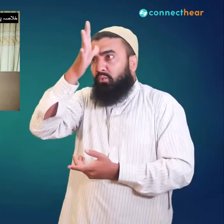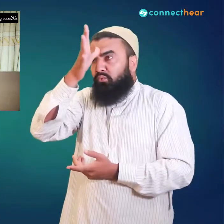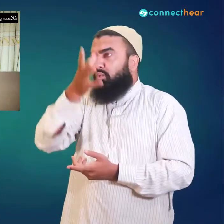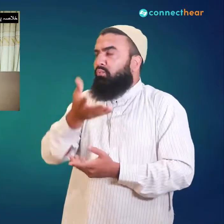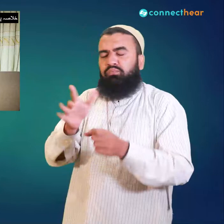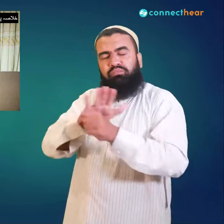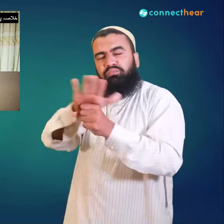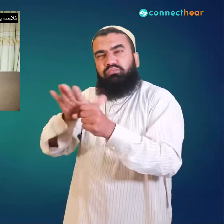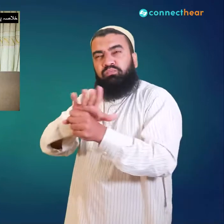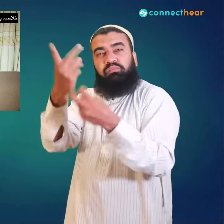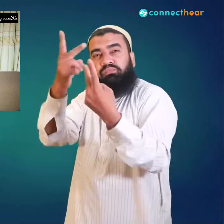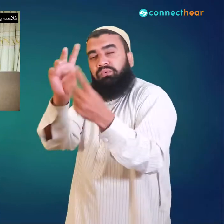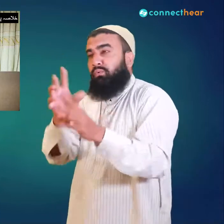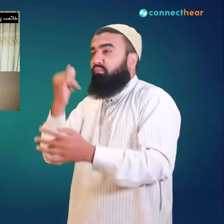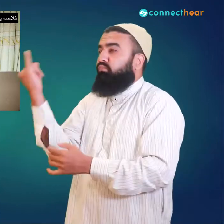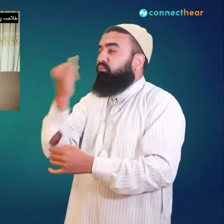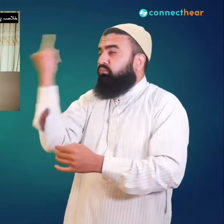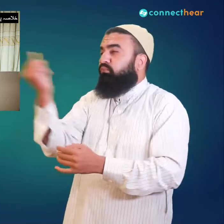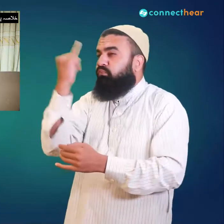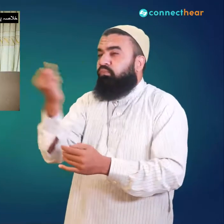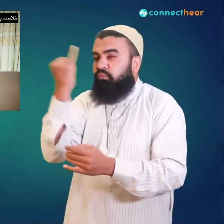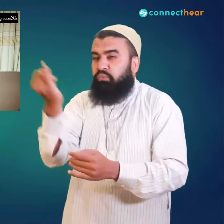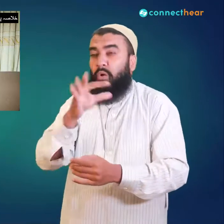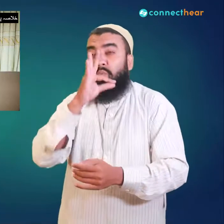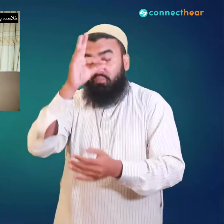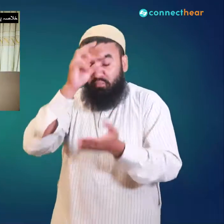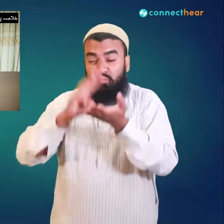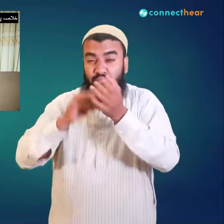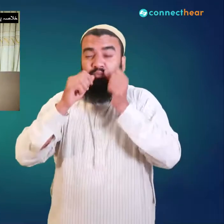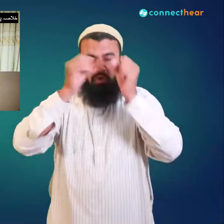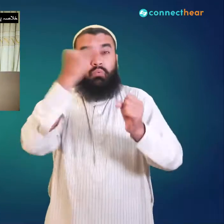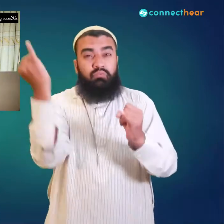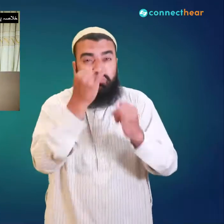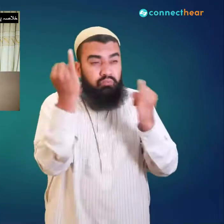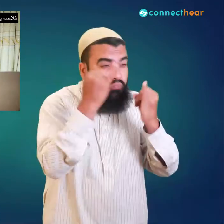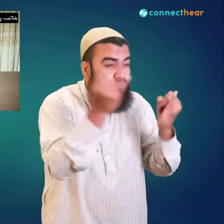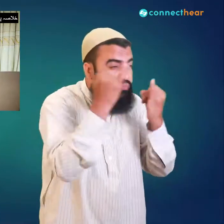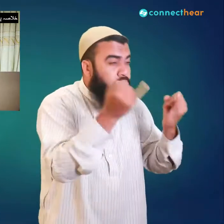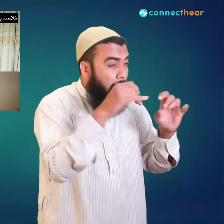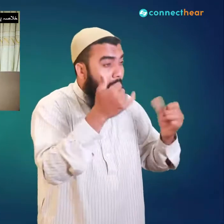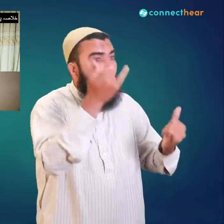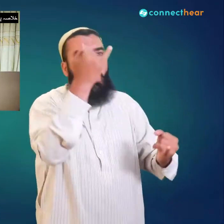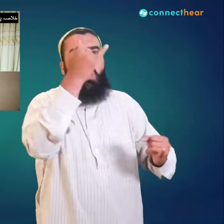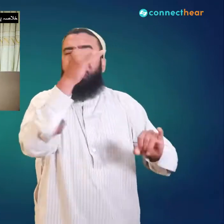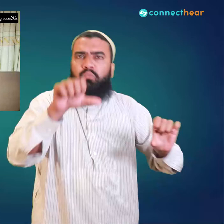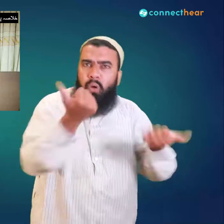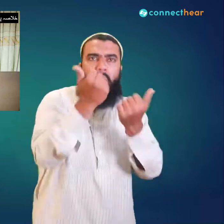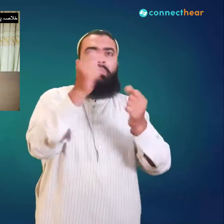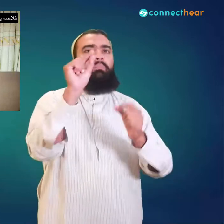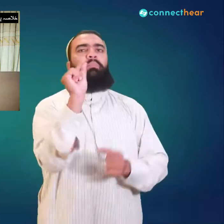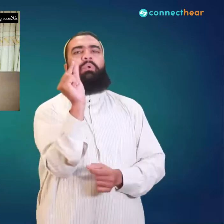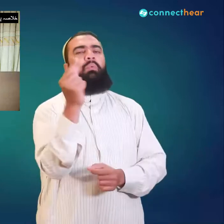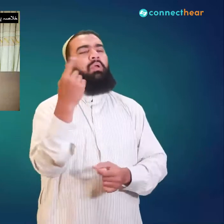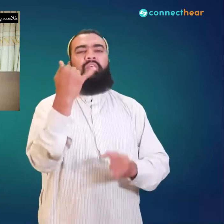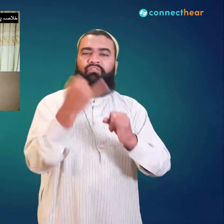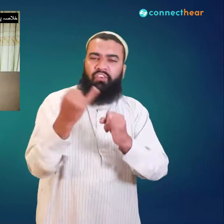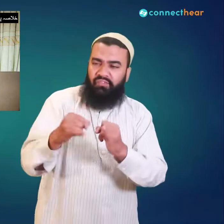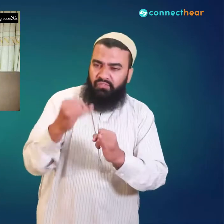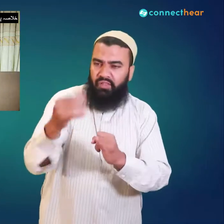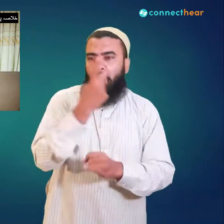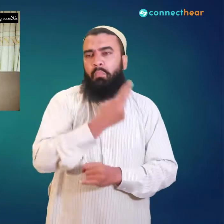گیا اور اللہ کا کلمہ بلند ہو گیا۔ وَكَلِمَةُ اللَّهِ هِيَ الْعُلْيَا، اللہ کا کلمہ بڑا